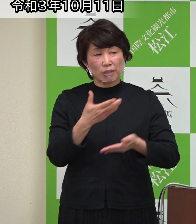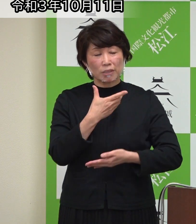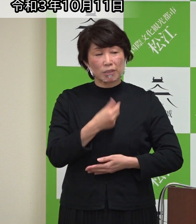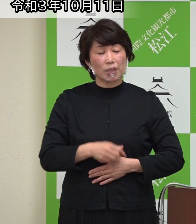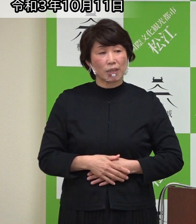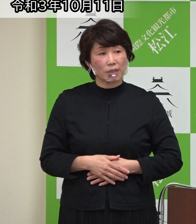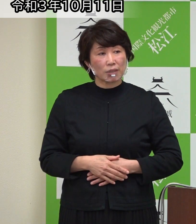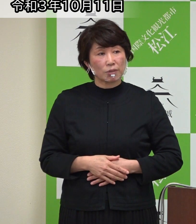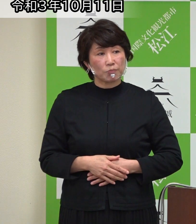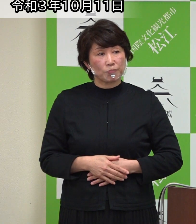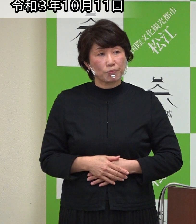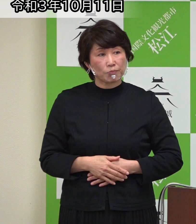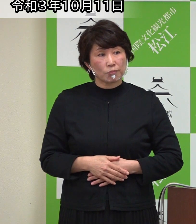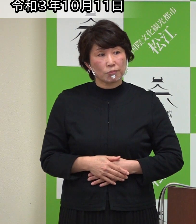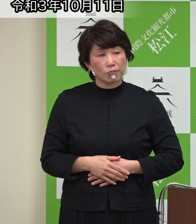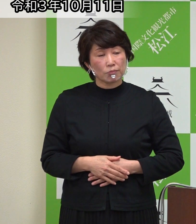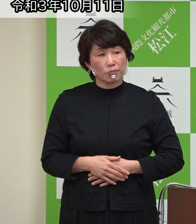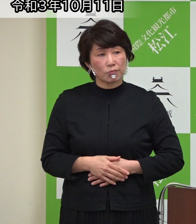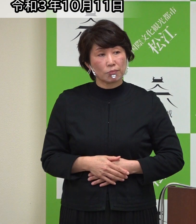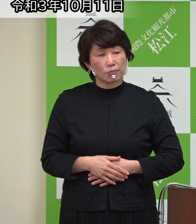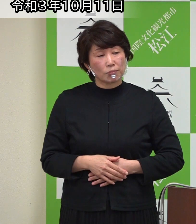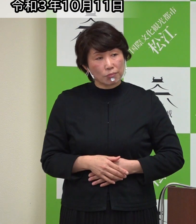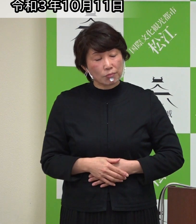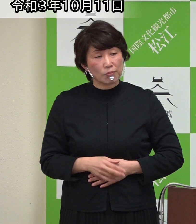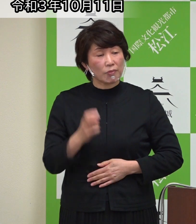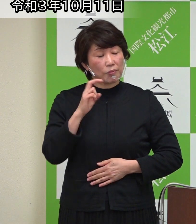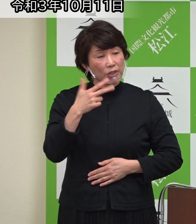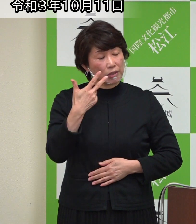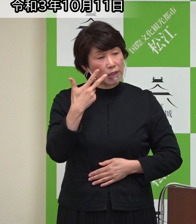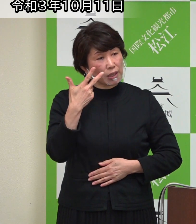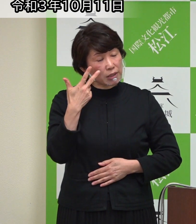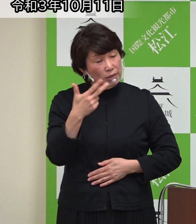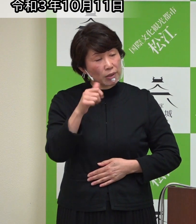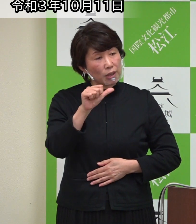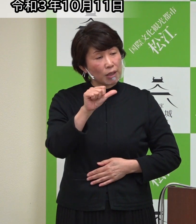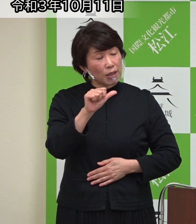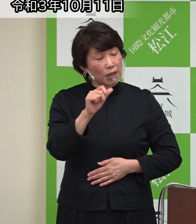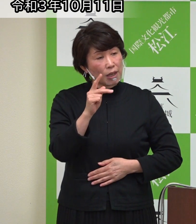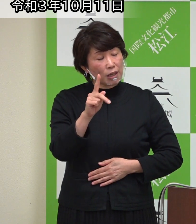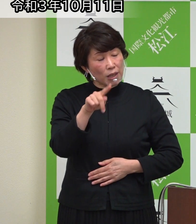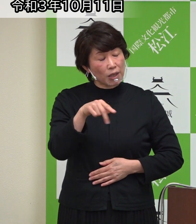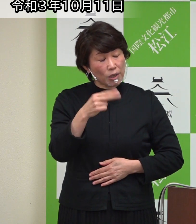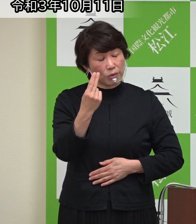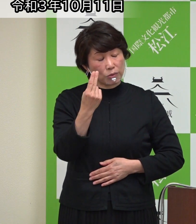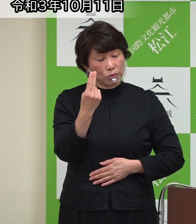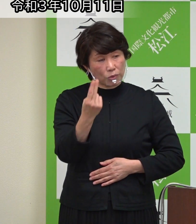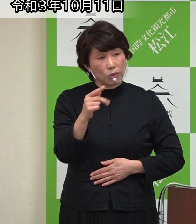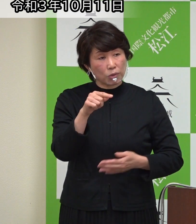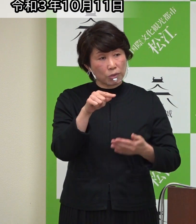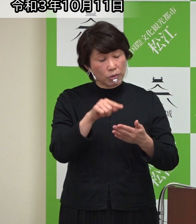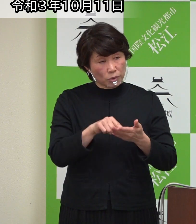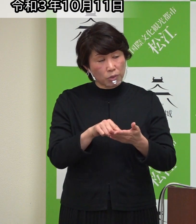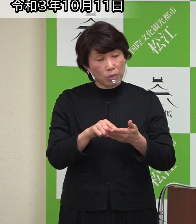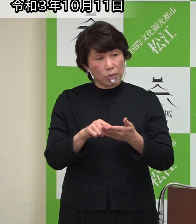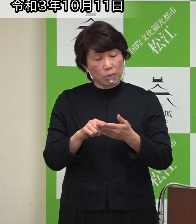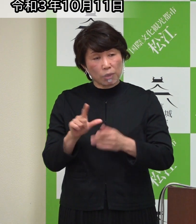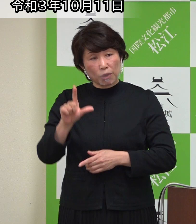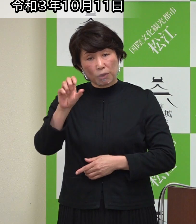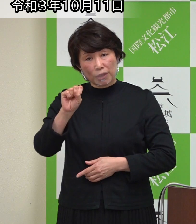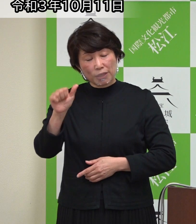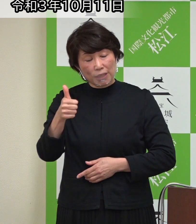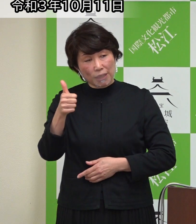個人的に松江市のアカウントと、それから防災情報のアカウントと、あと上貞市長のツイッターをフォローしているんですけれども